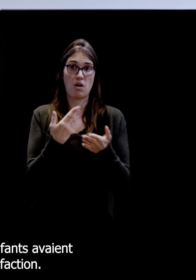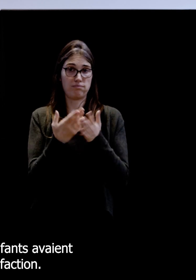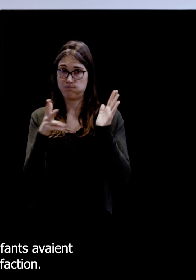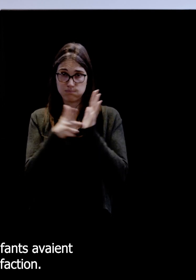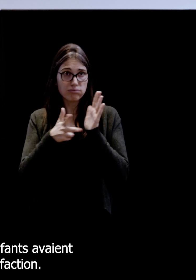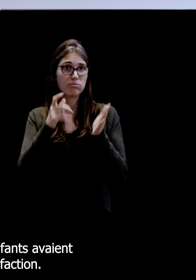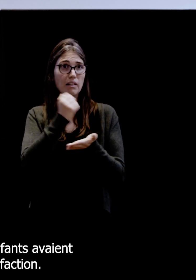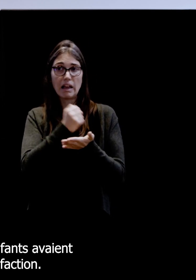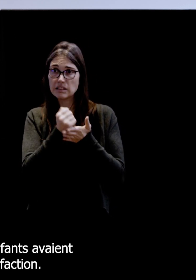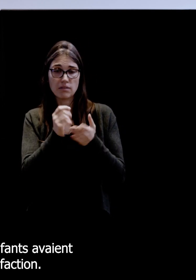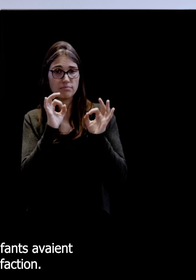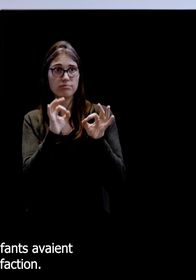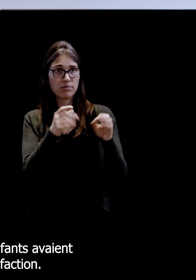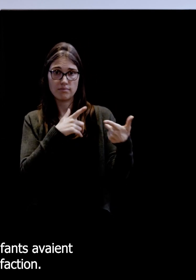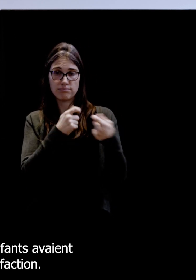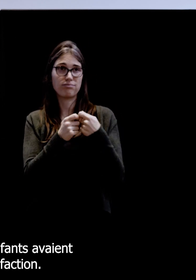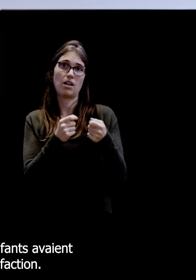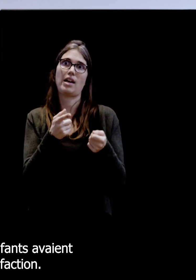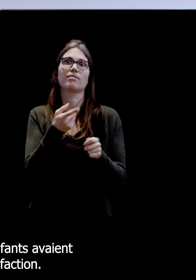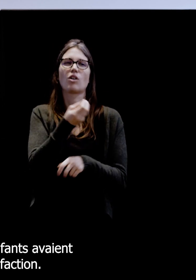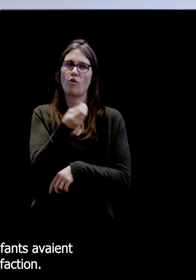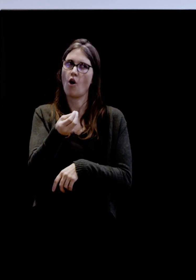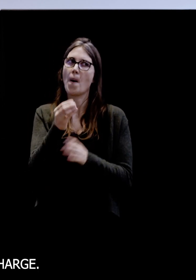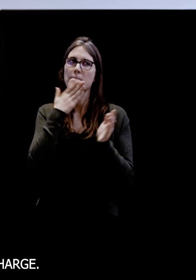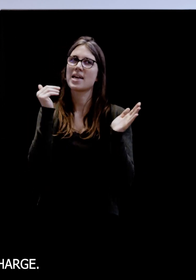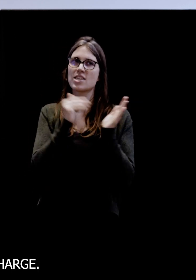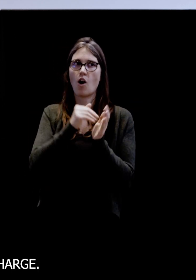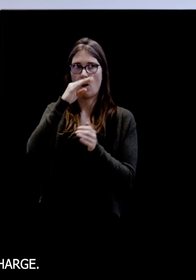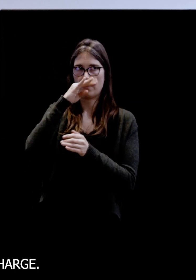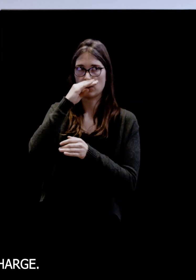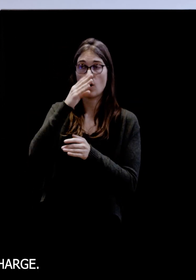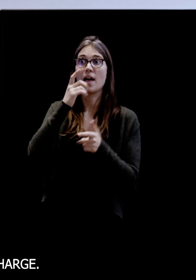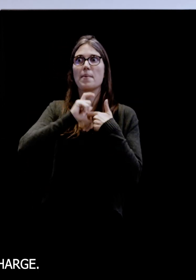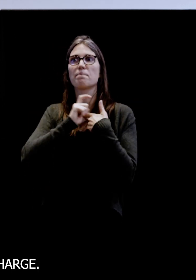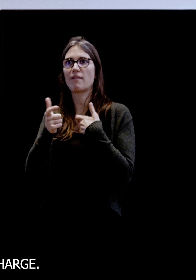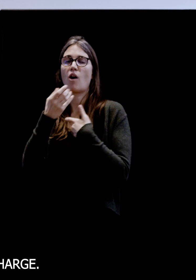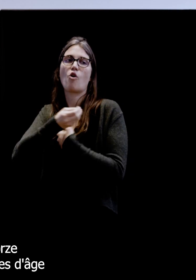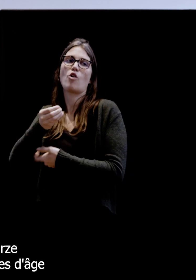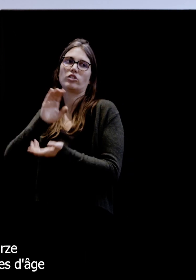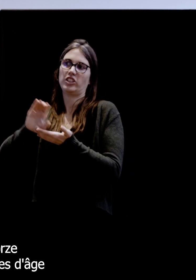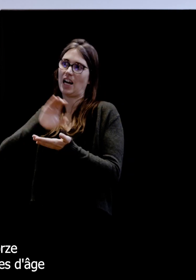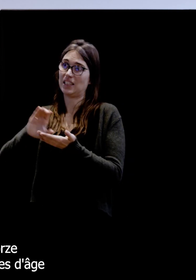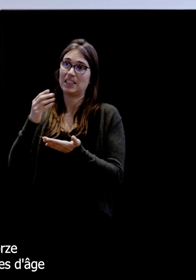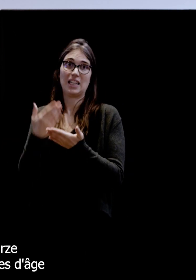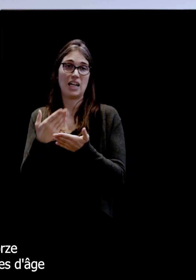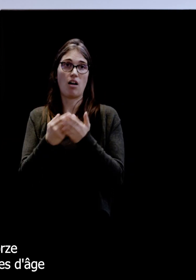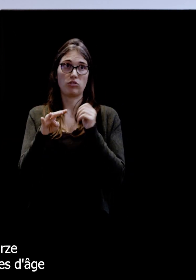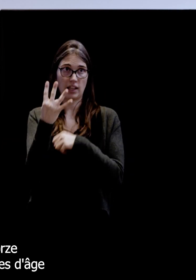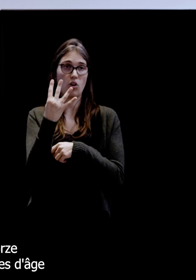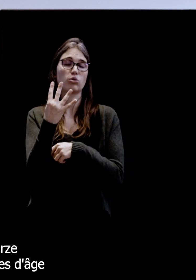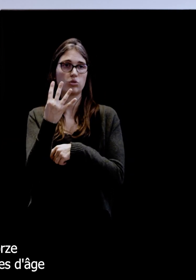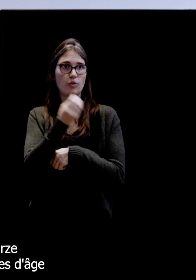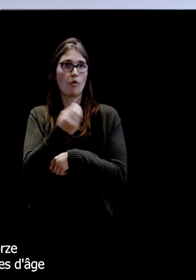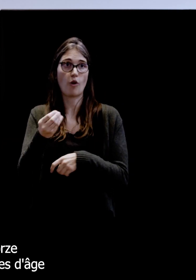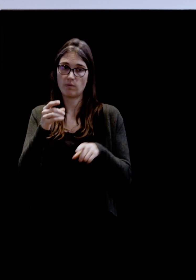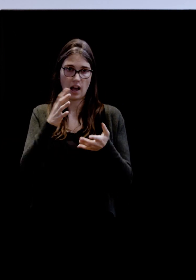chez l'adulte, que les enfants avaient même une meilleure olfaction. Et ensuite, on a fait les enfants charges. On en a pris 14, dans les mêmes